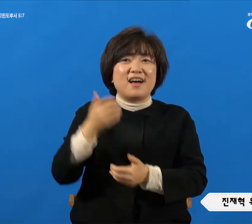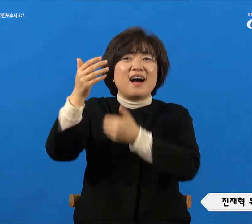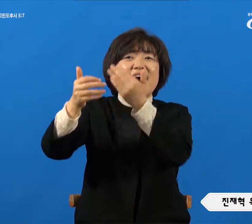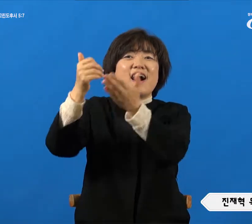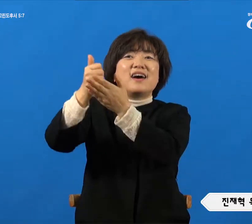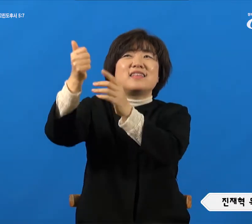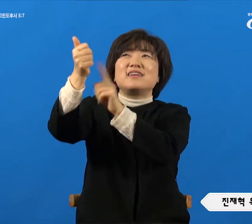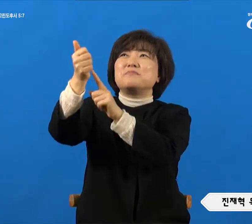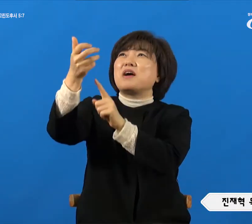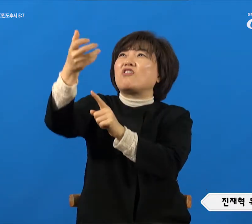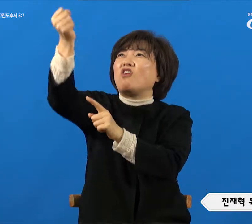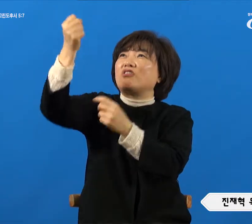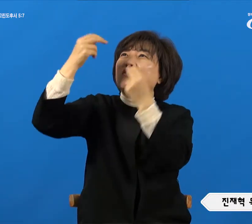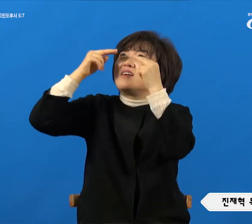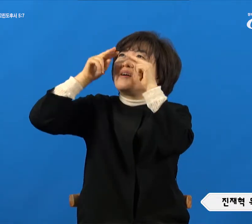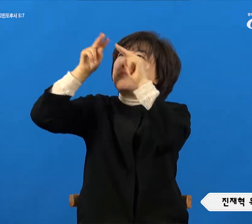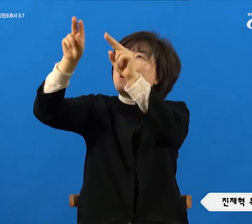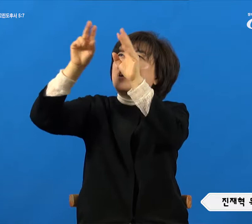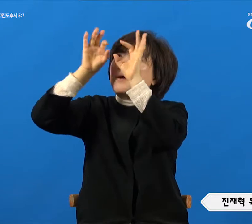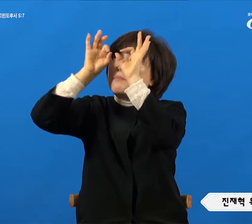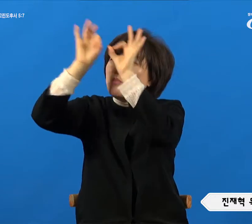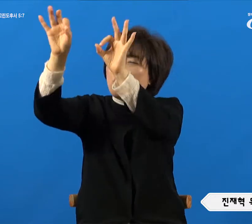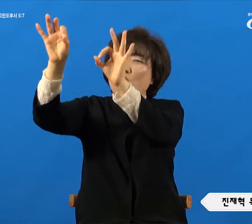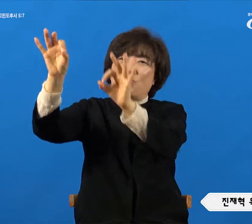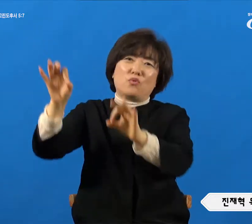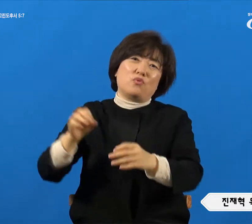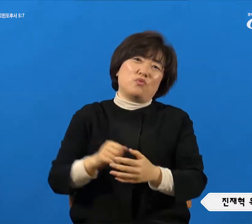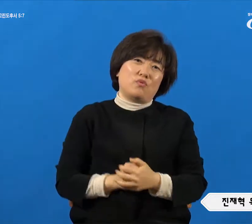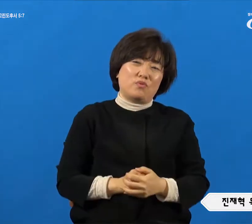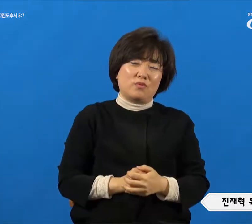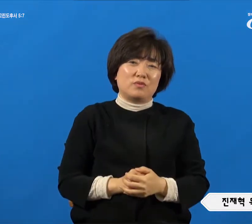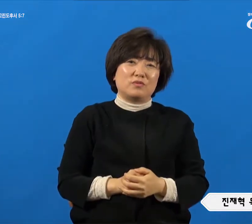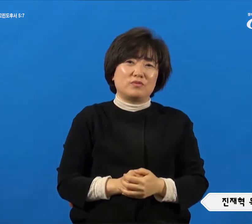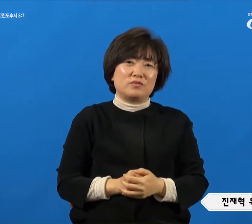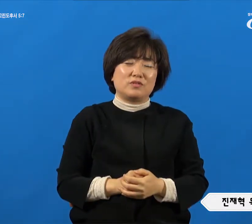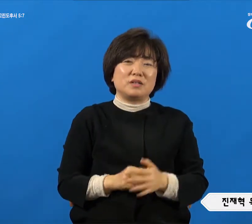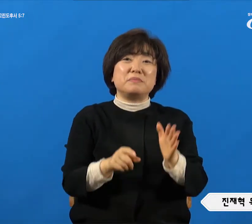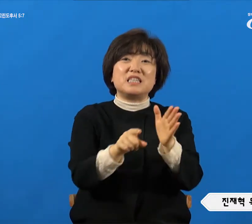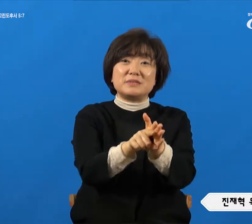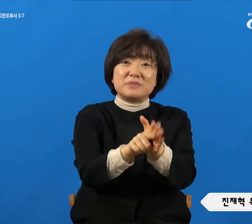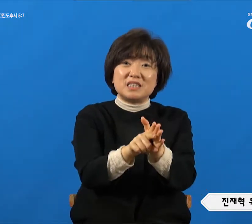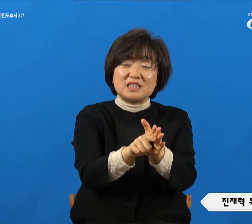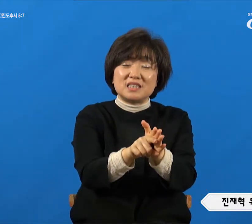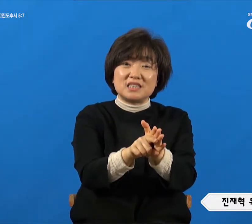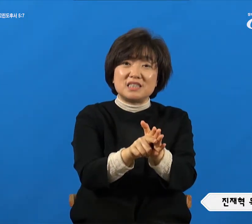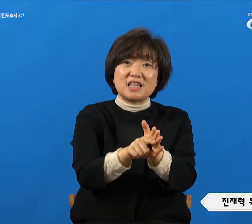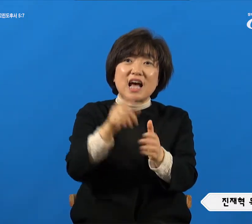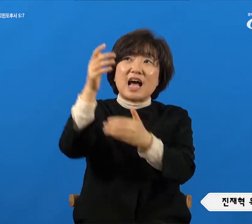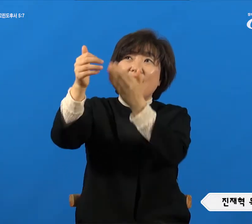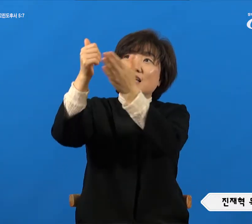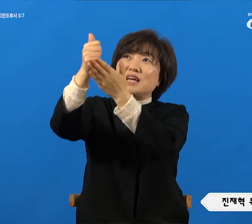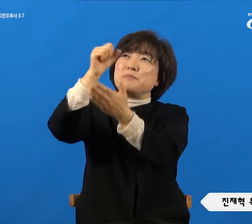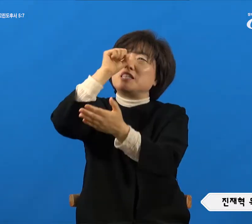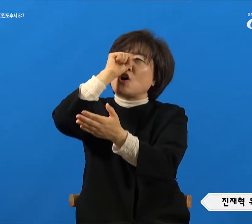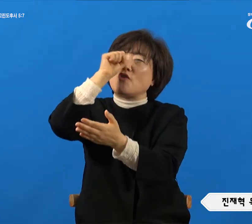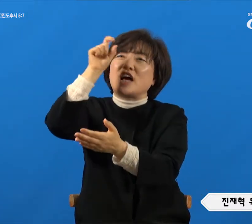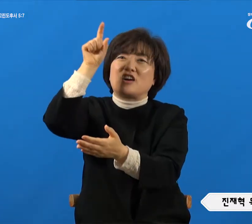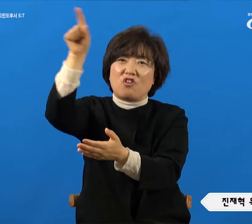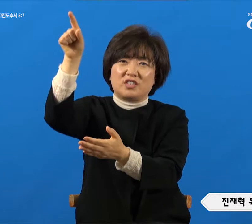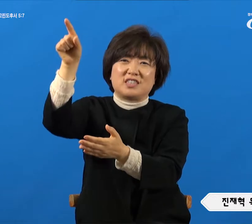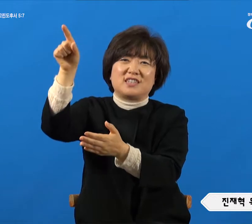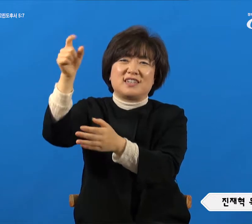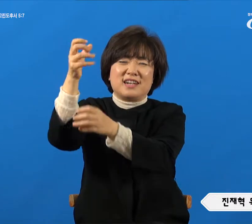하나님의 것들을 바라볼 수 있습니다. 믿음은 하나님의